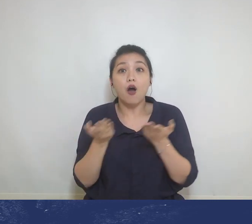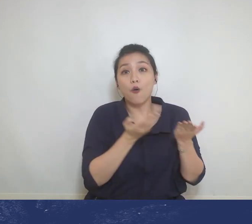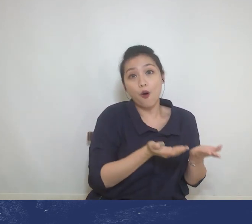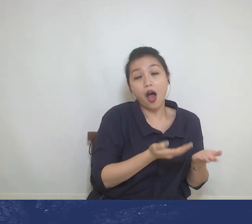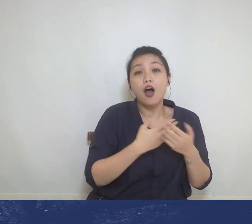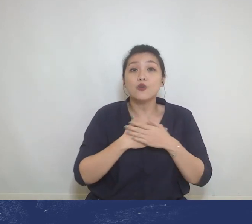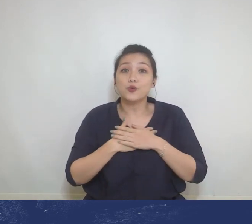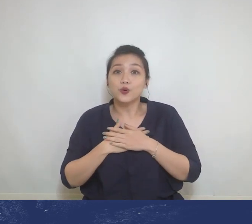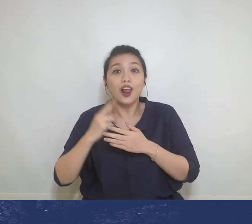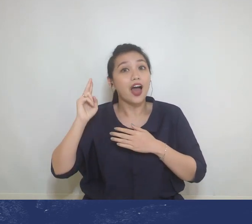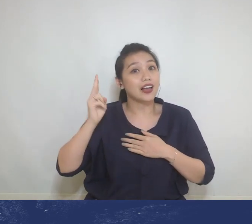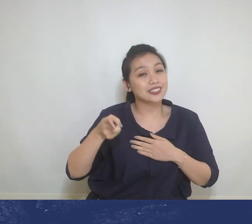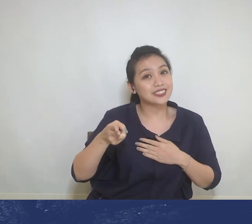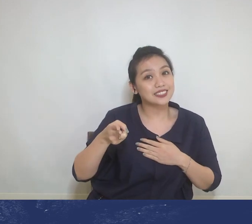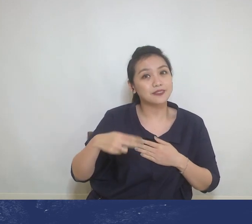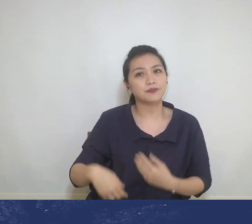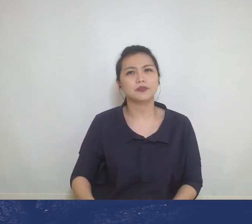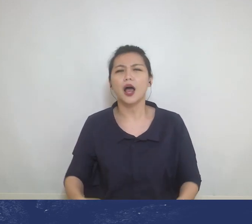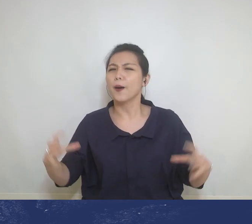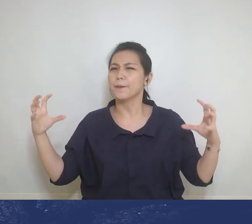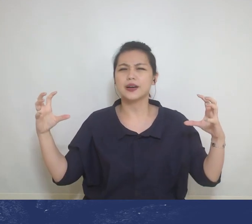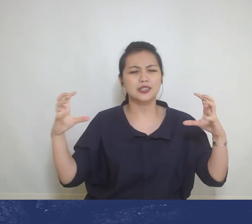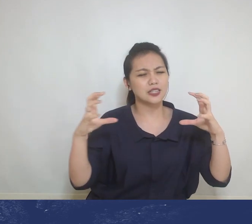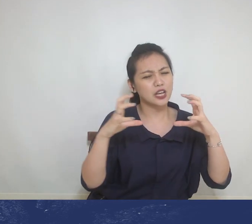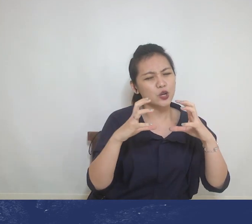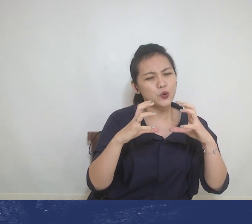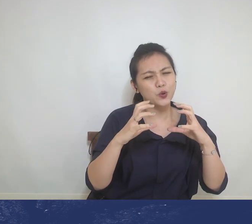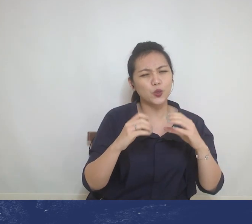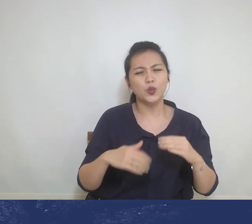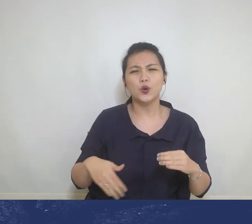untuk bawaku lagi